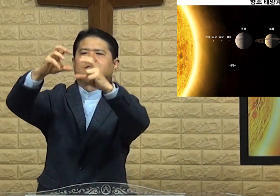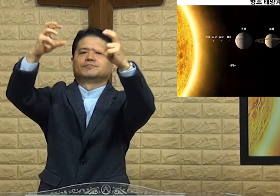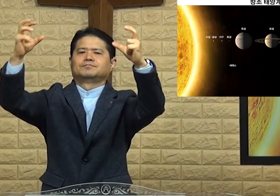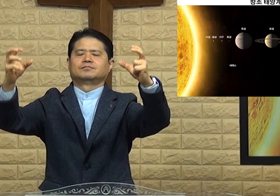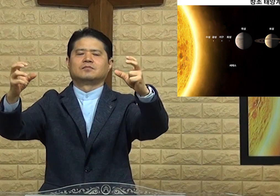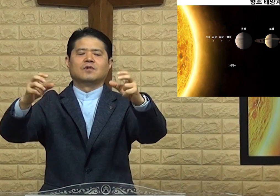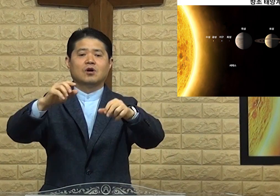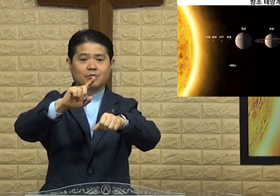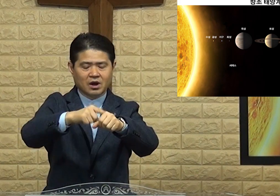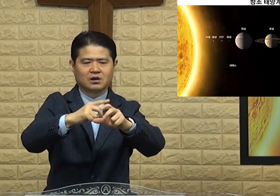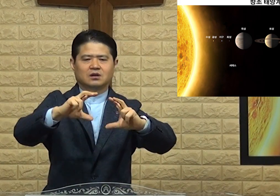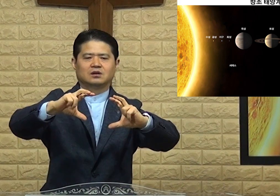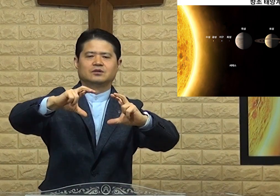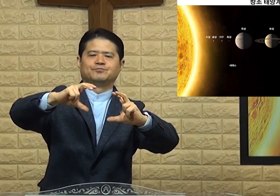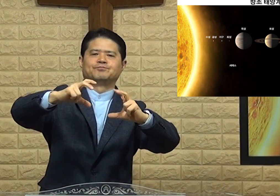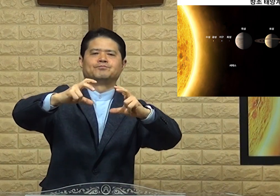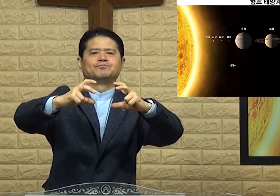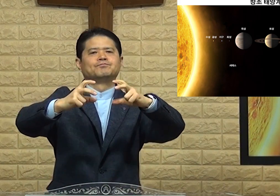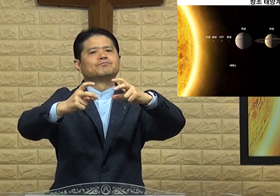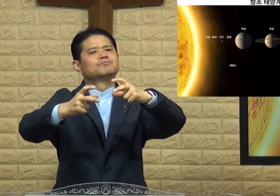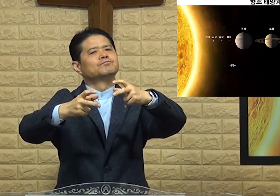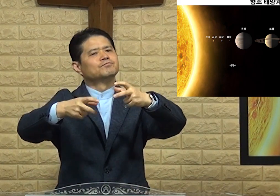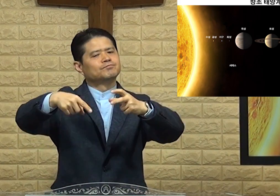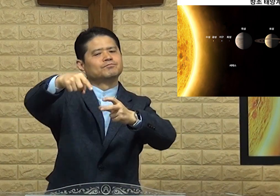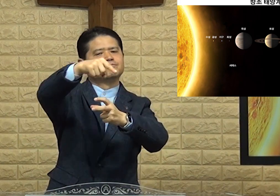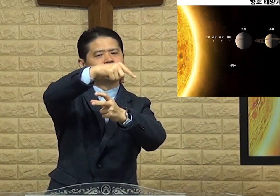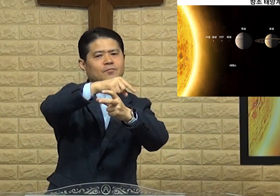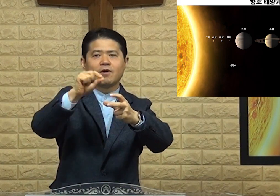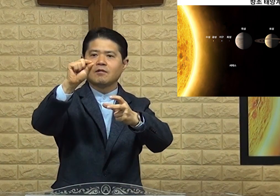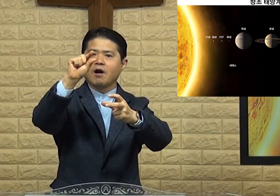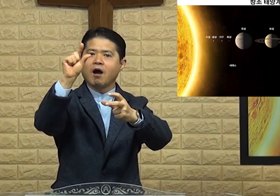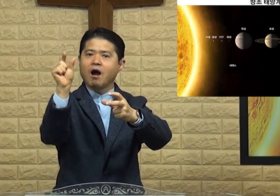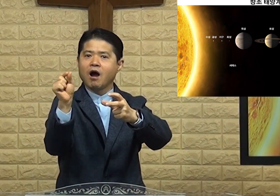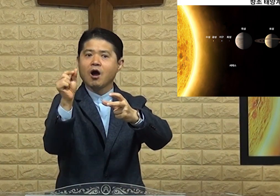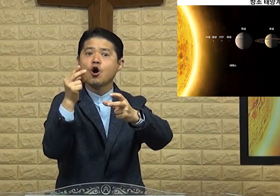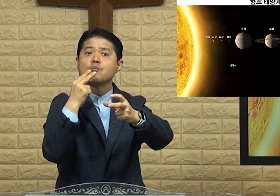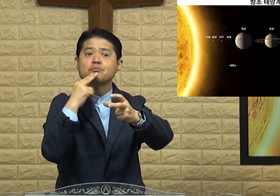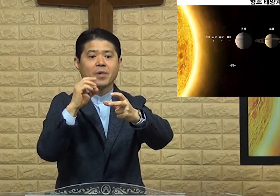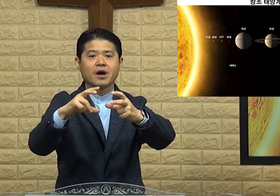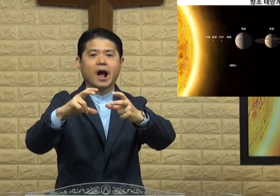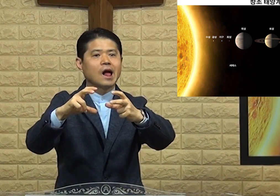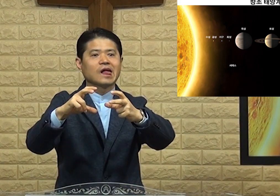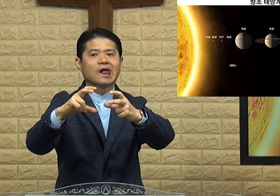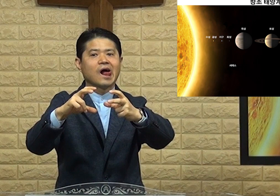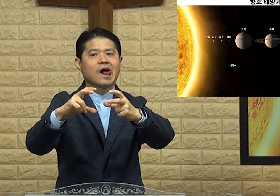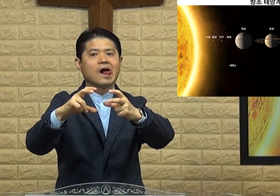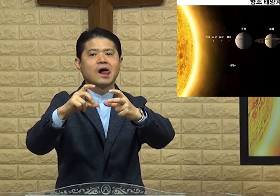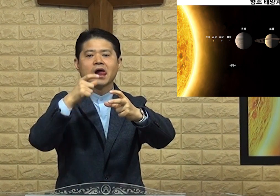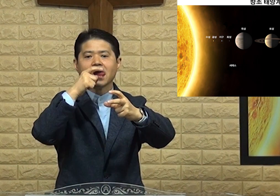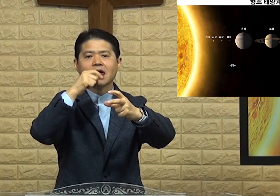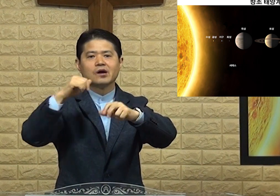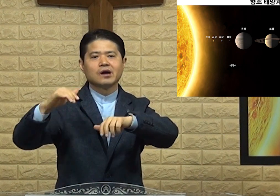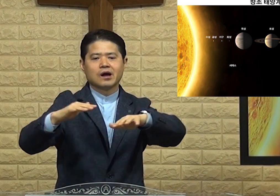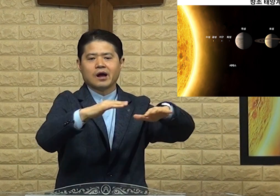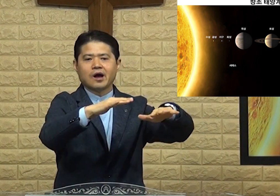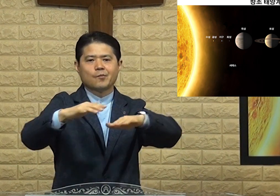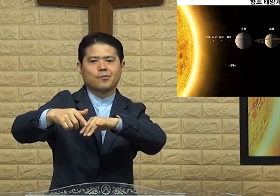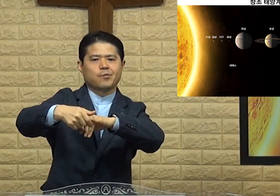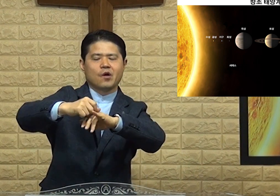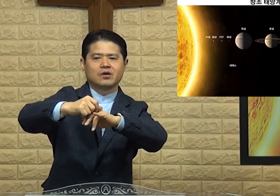하나님이 연결되어서 은하계를 창조하시고 그 아버지의 말씀으로 있는 것입니다. 달도 없으면